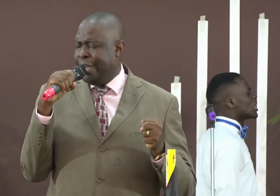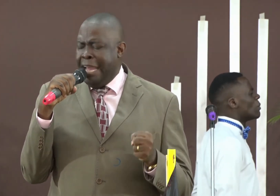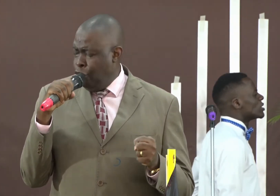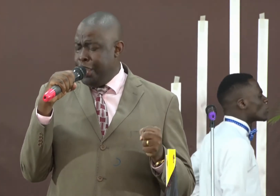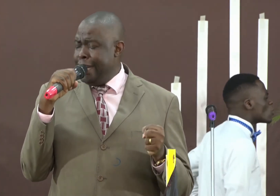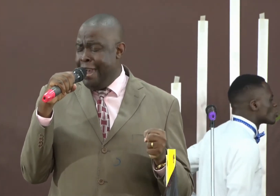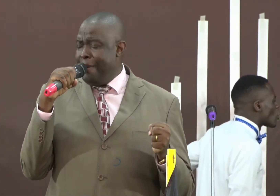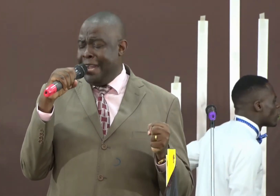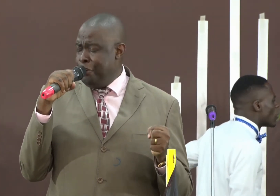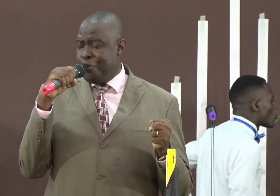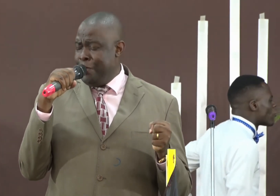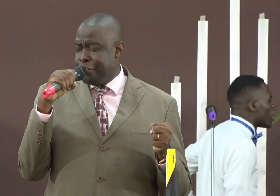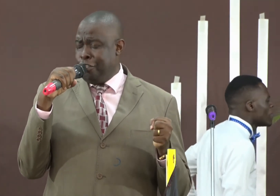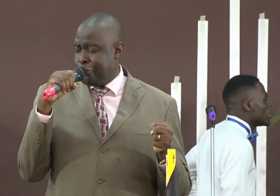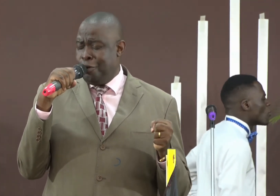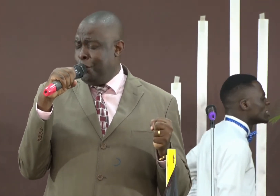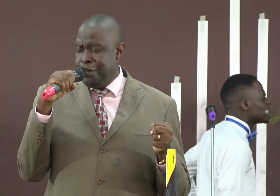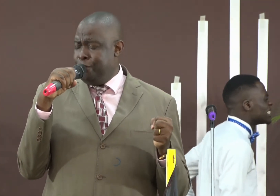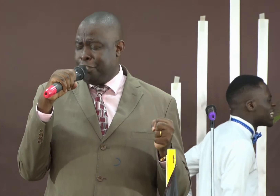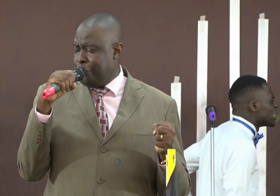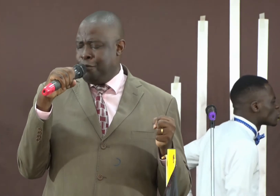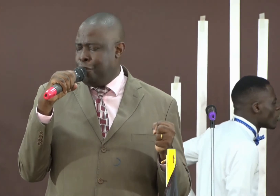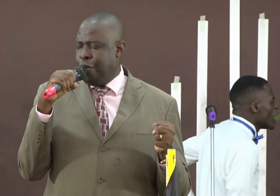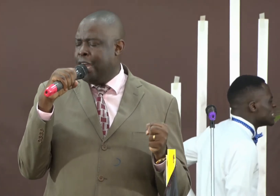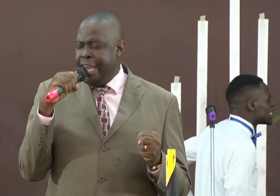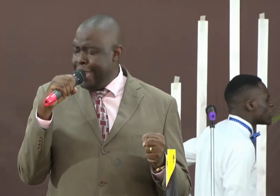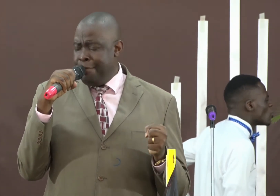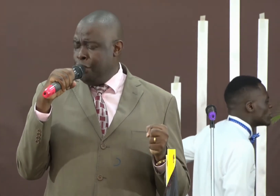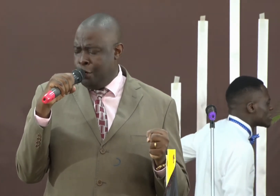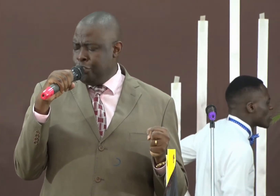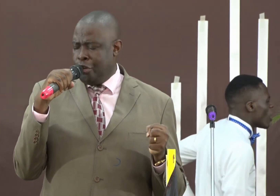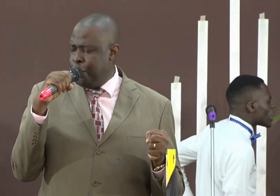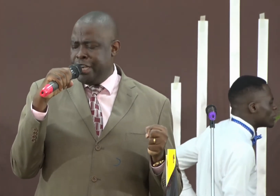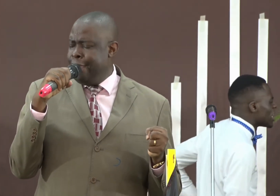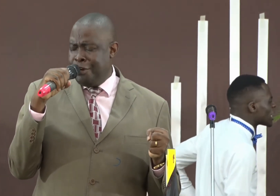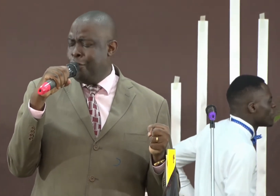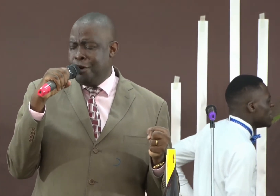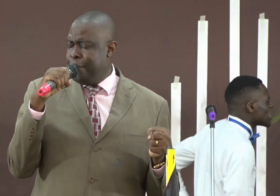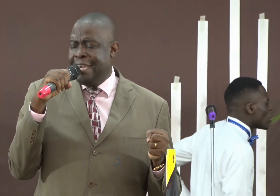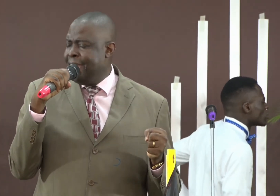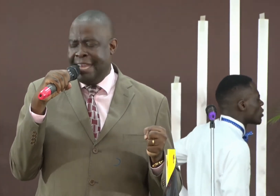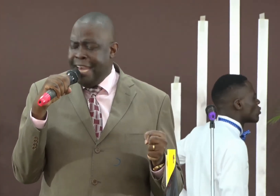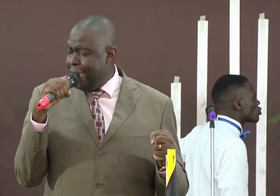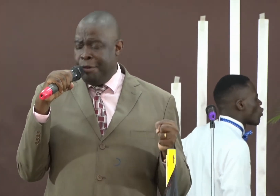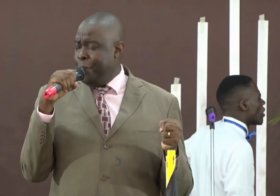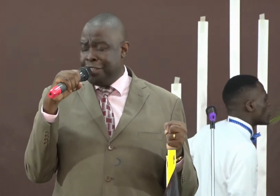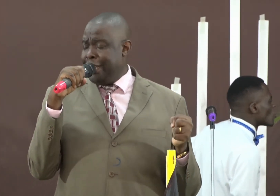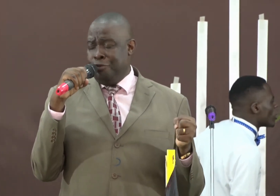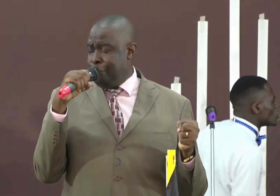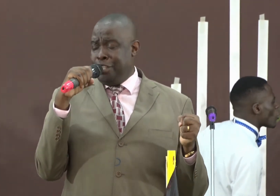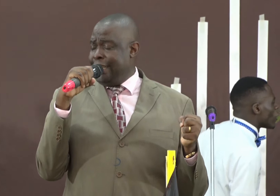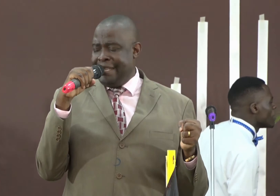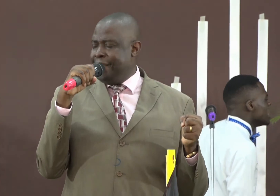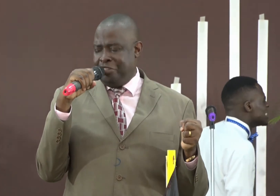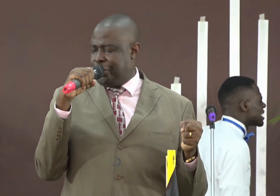diabantu Oinamanyo kubichuso moyo mtukubu Ebiro ozo vyonebio bobe Ebiwe